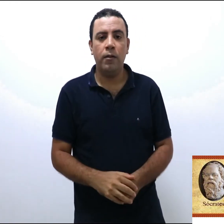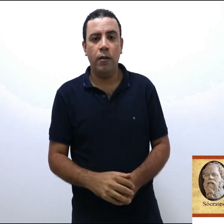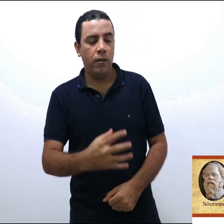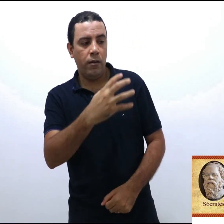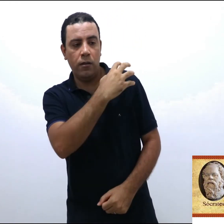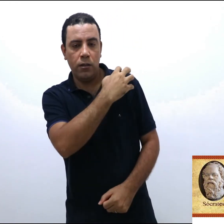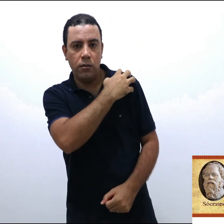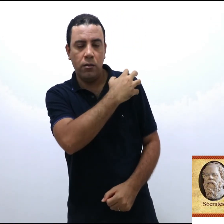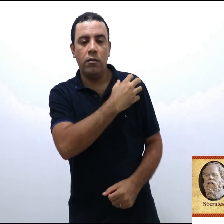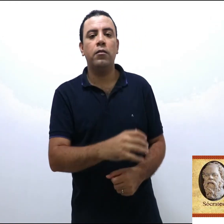Platão,